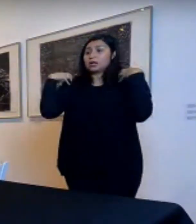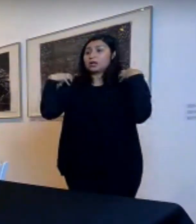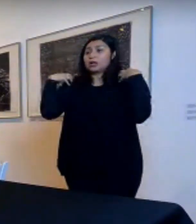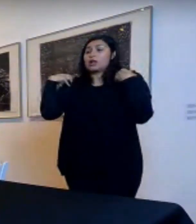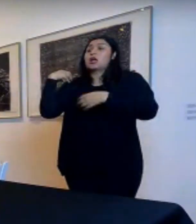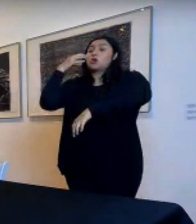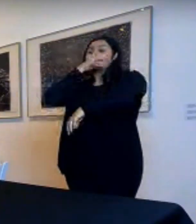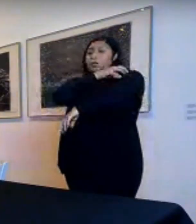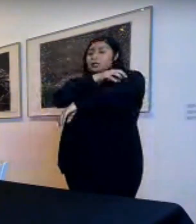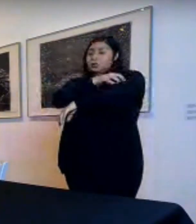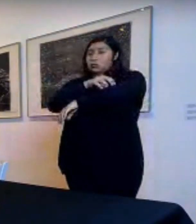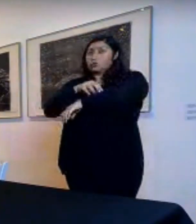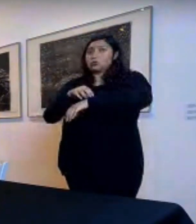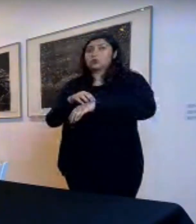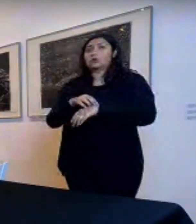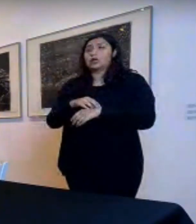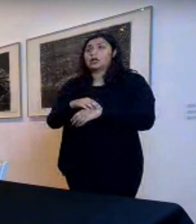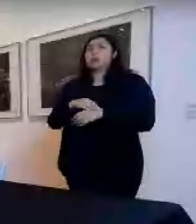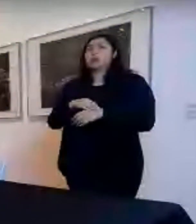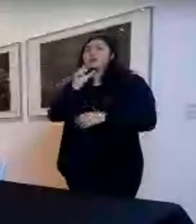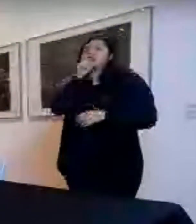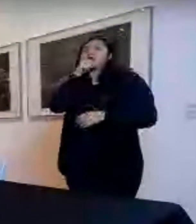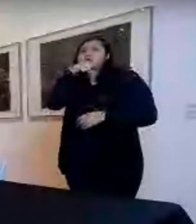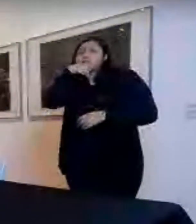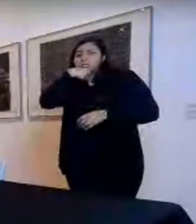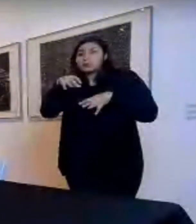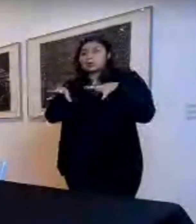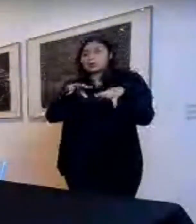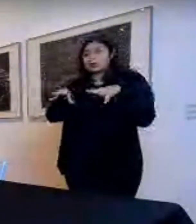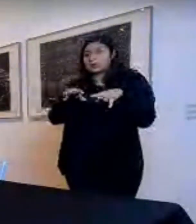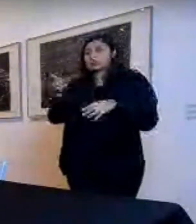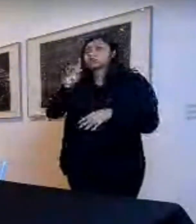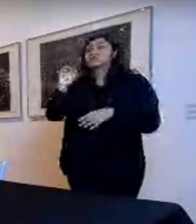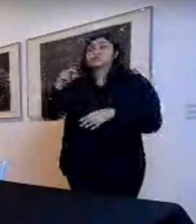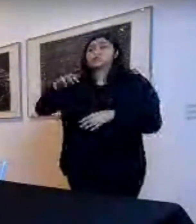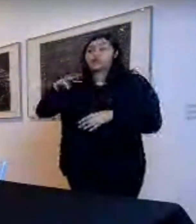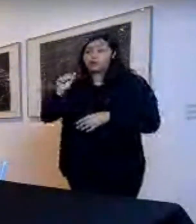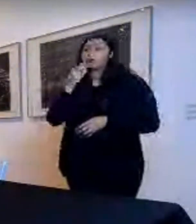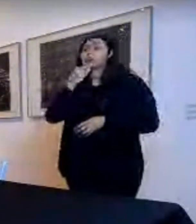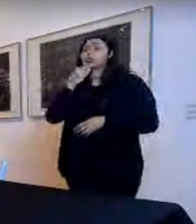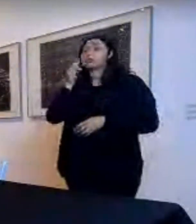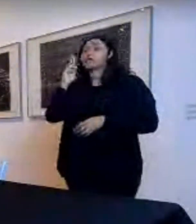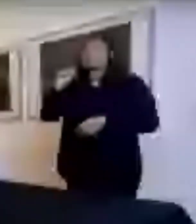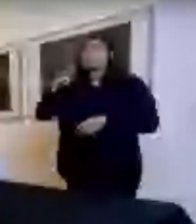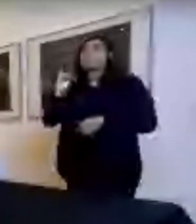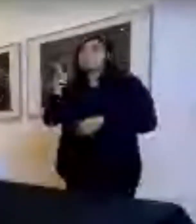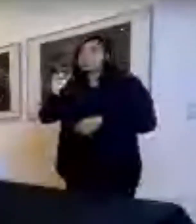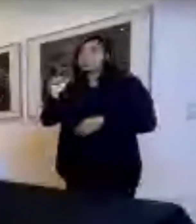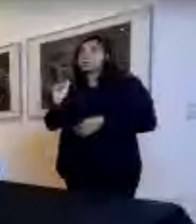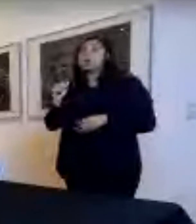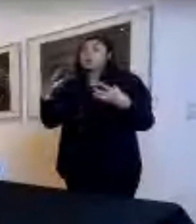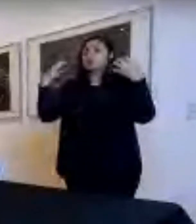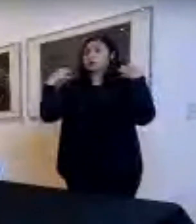Envejecimiento Activo de la Región Metropolitana de Senama, y Francisca López, Coordinadora de Educación e Inclusión